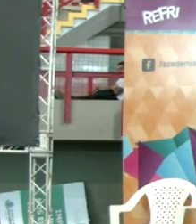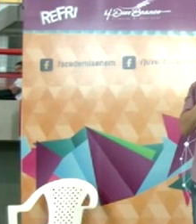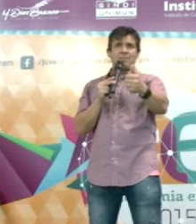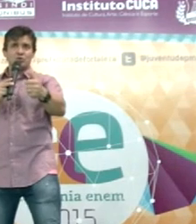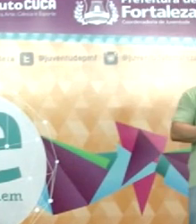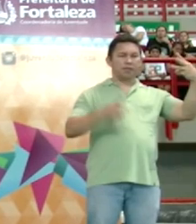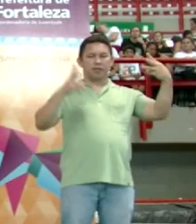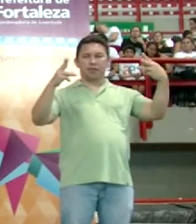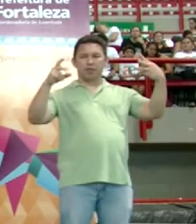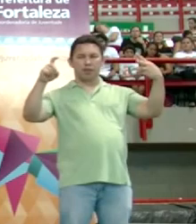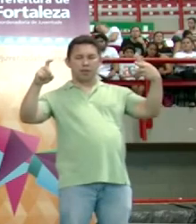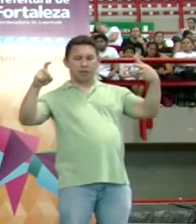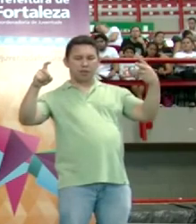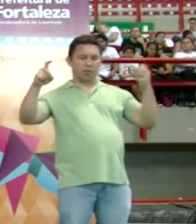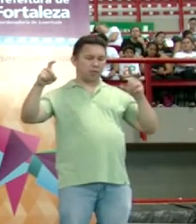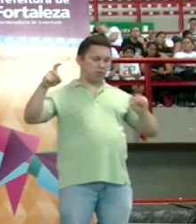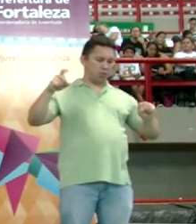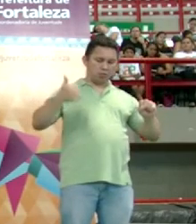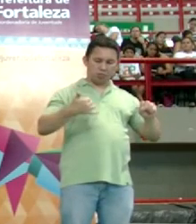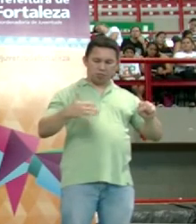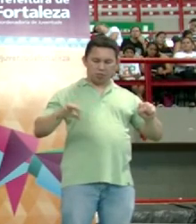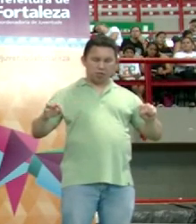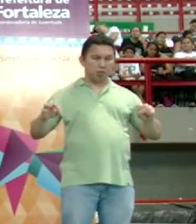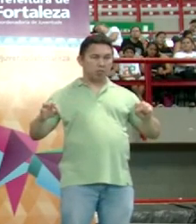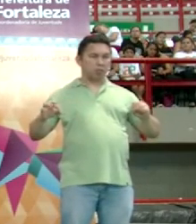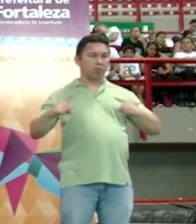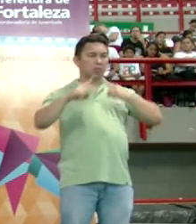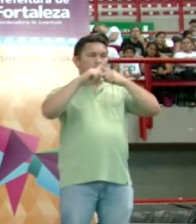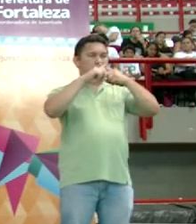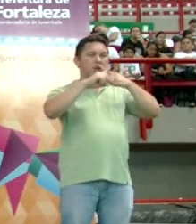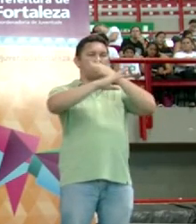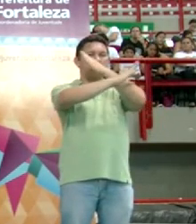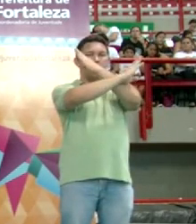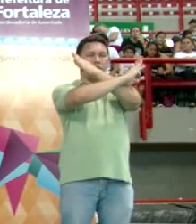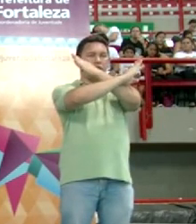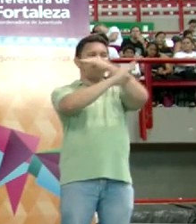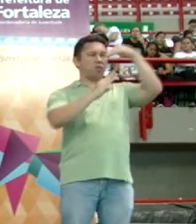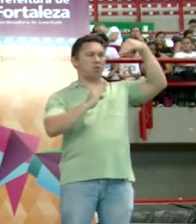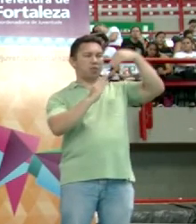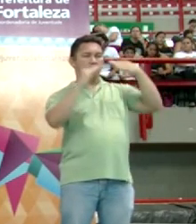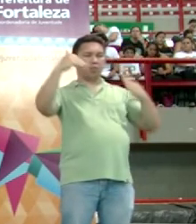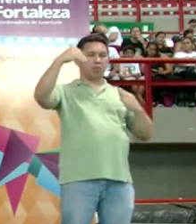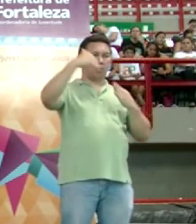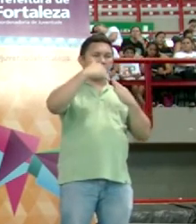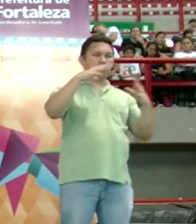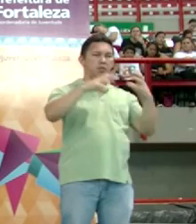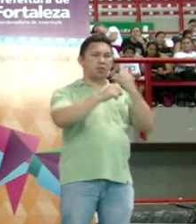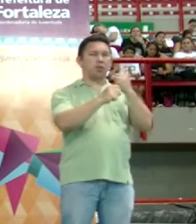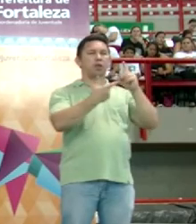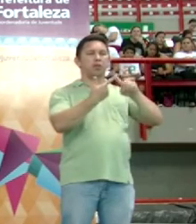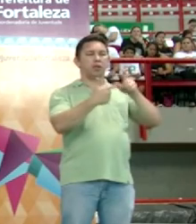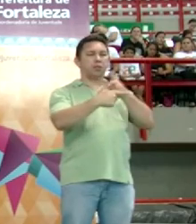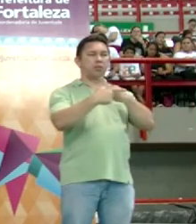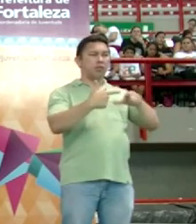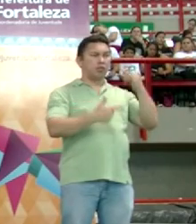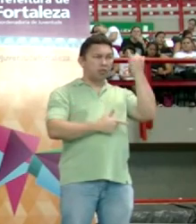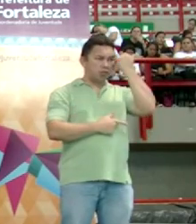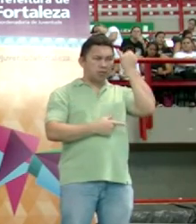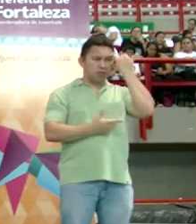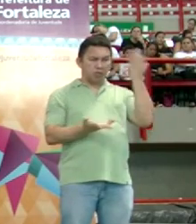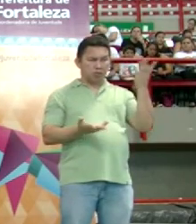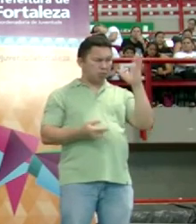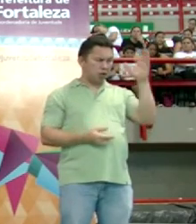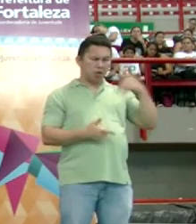pode ser. Mas eu estou querendo fazer mais fácil. Porque na regra de 3, você ainda vai ter que fazer a conta de divisão do mesmo jeito. Então faça